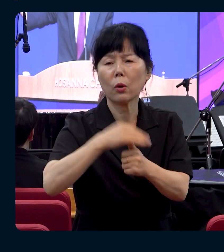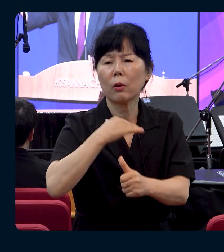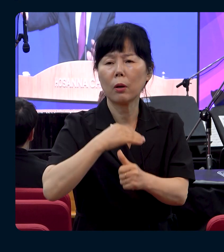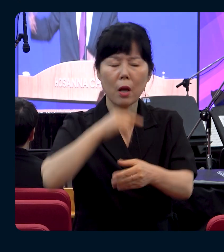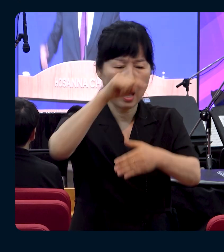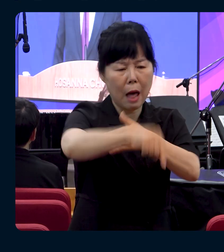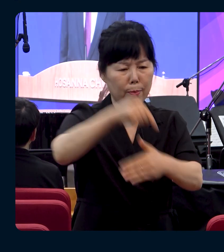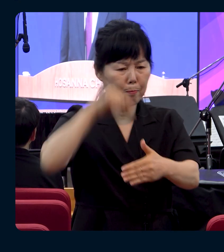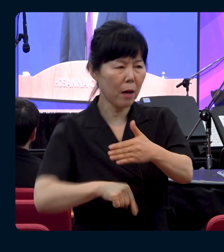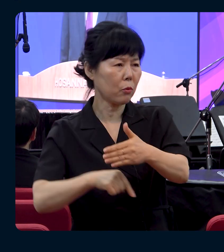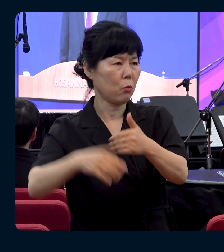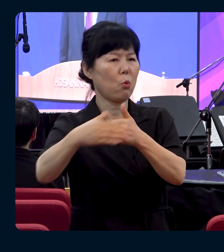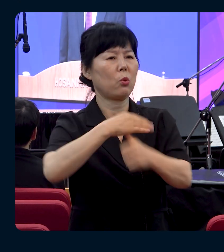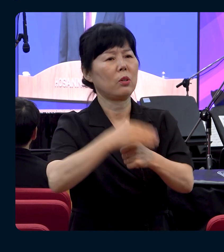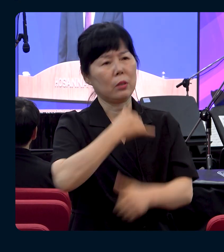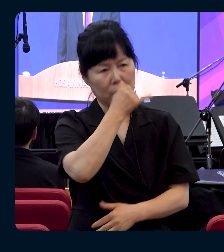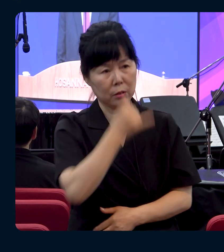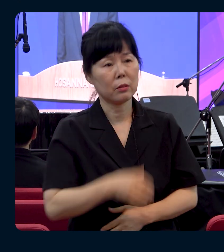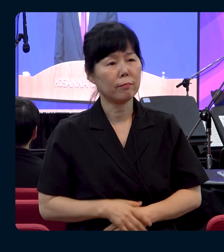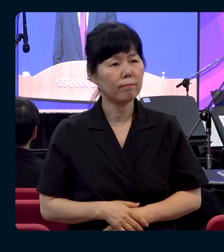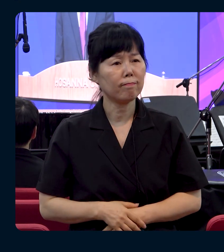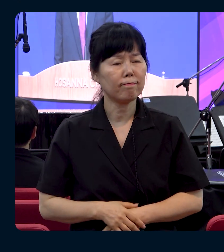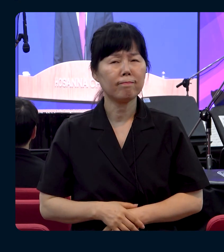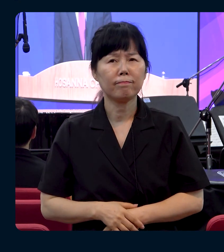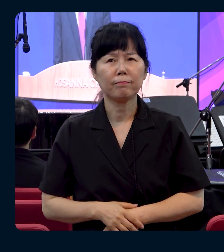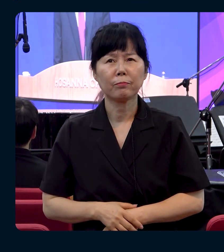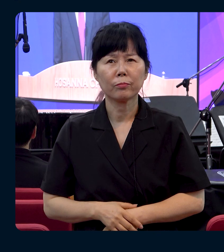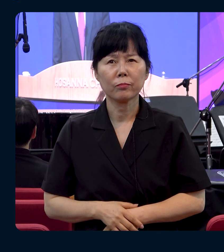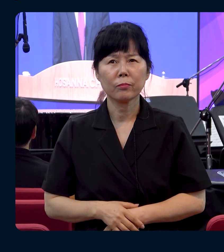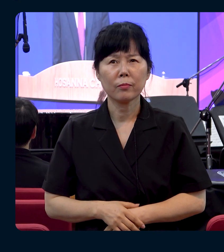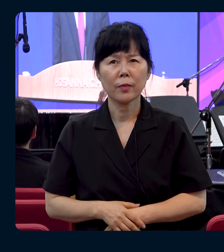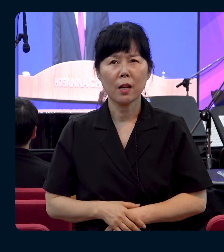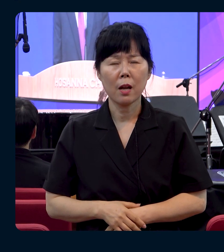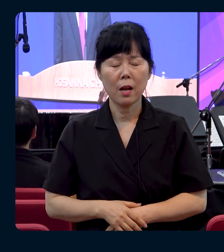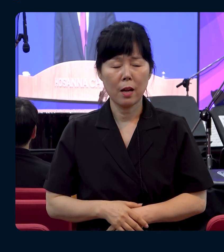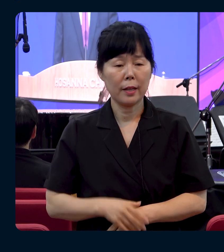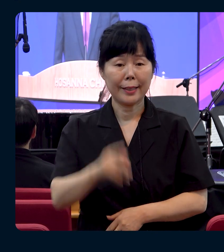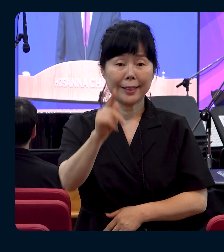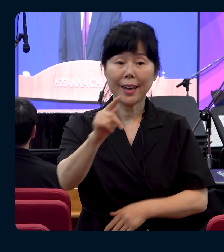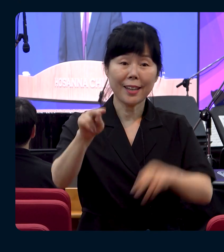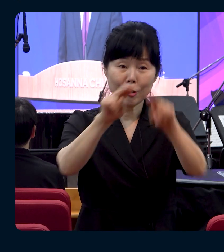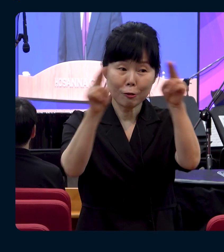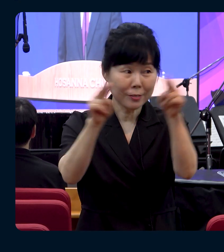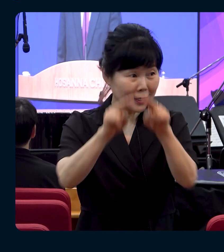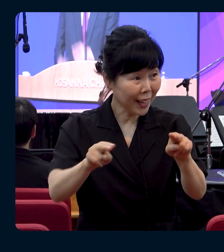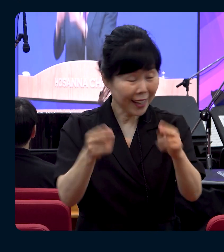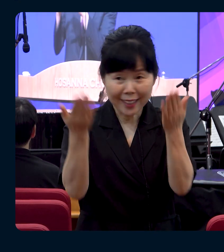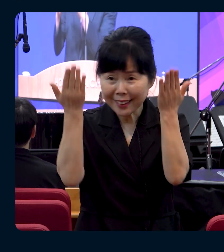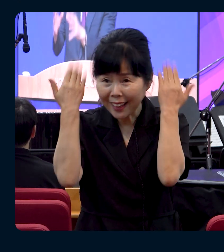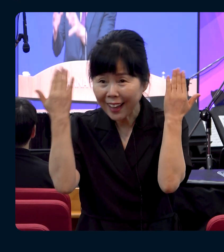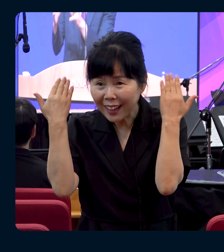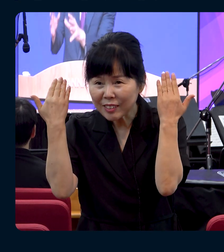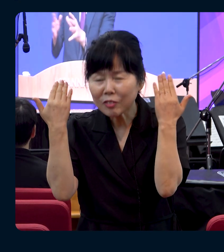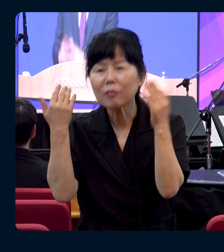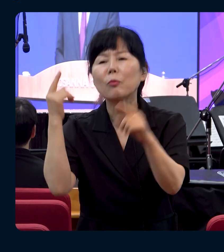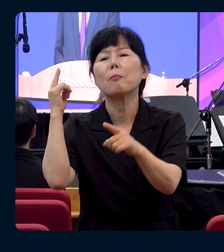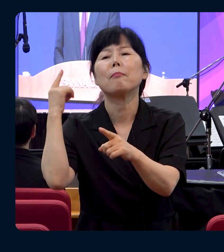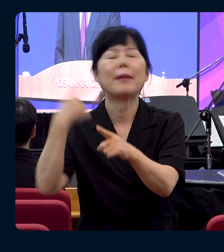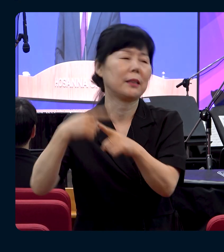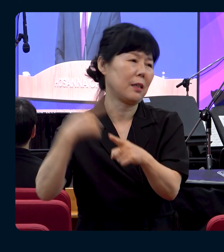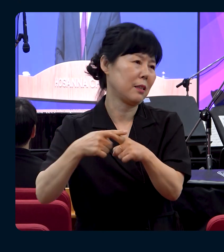내부에서 공격하고. 정말 우리의 사역인 K국제대학도 똑같은 어려움과